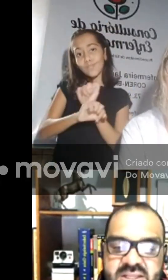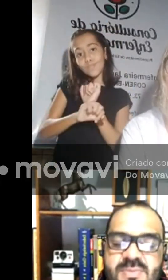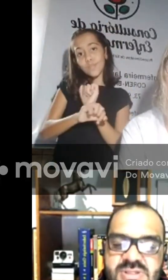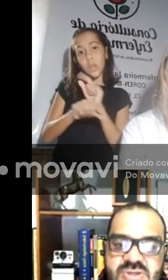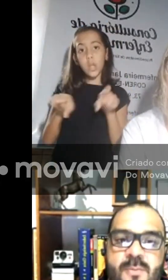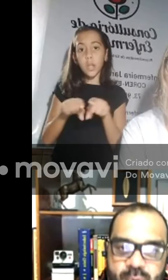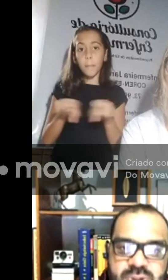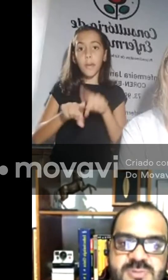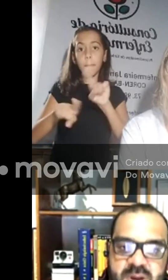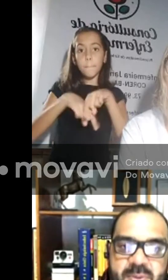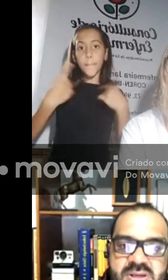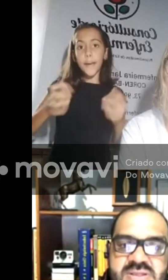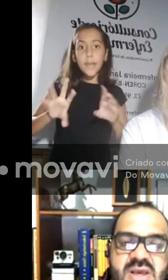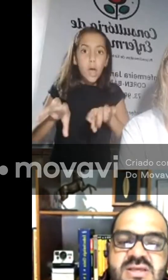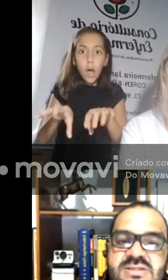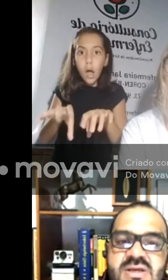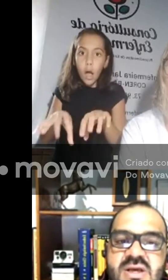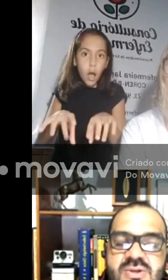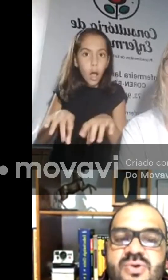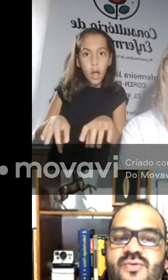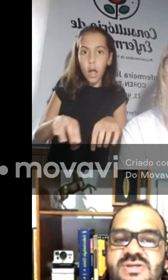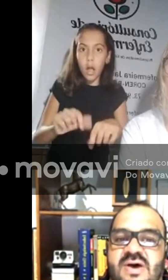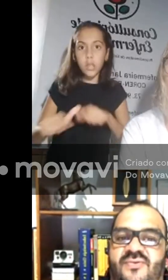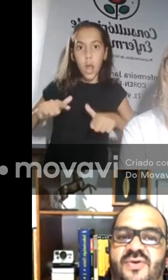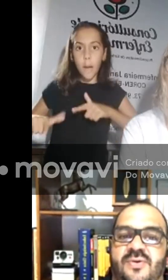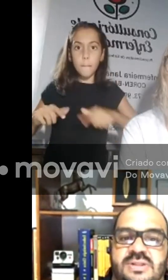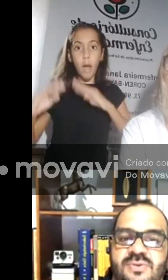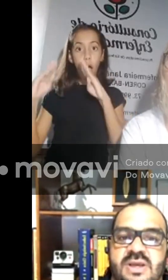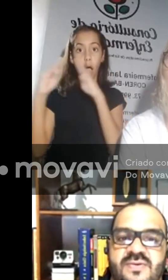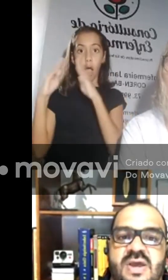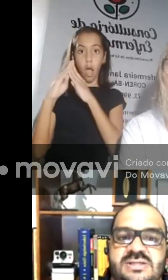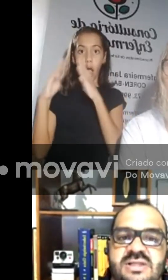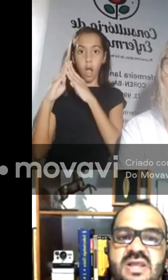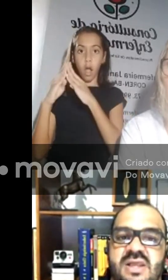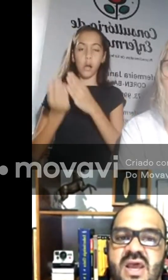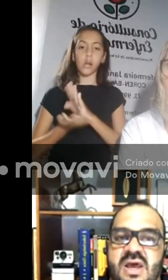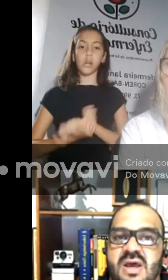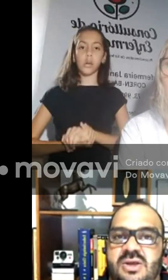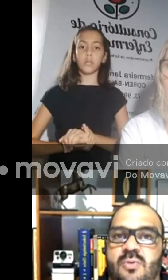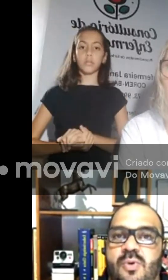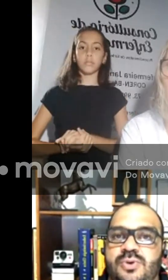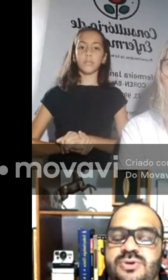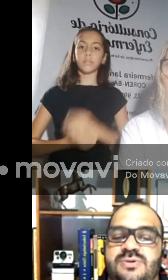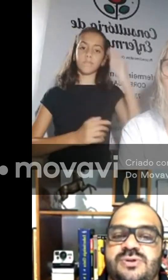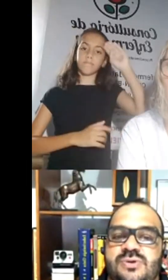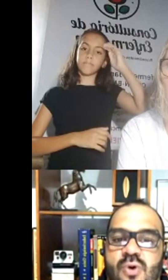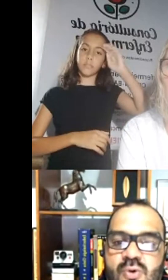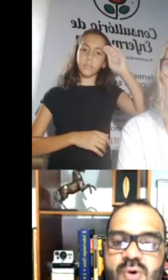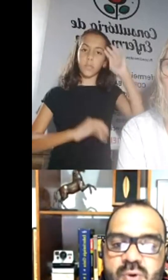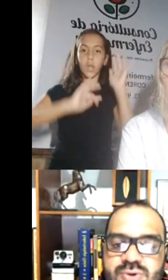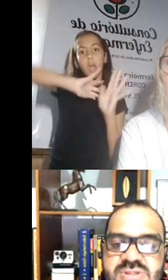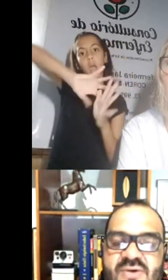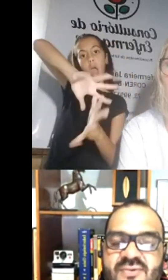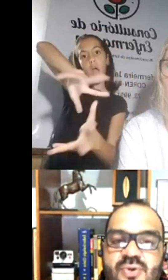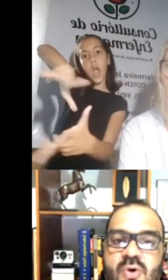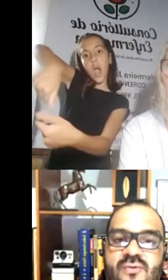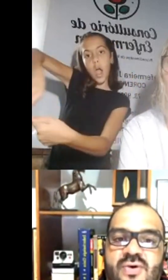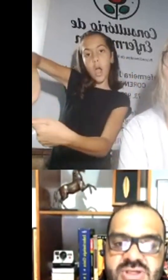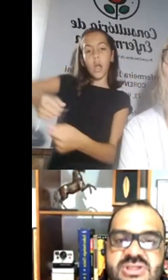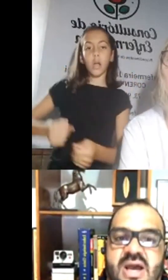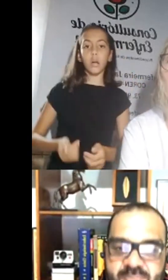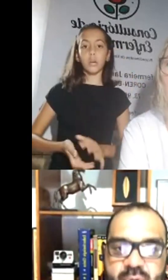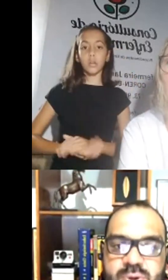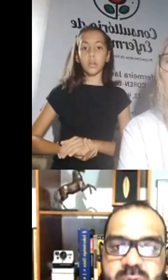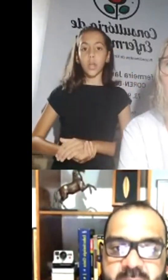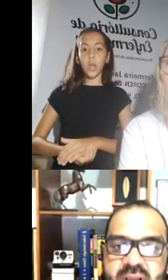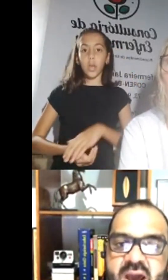das academias estão prontas para esse novo desafio. Então, tem que ver isso, entender que o mundo nos colocou um outro desafio novo. A